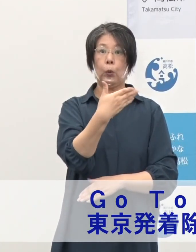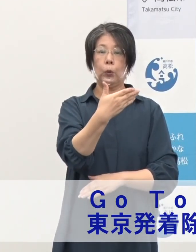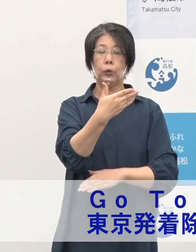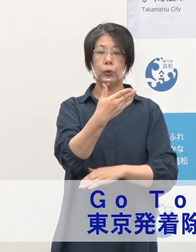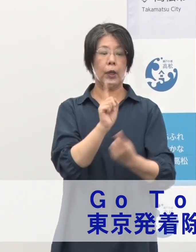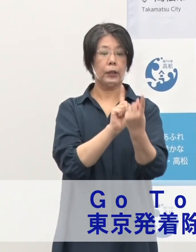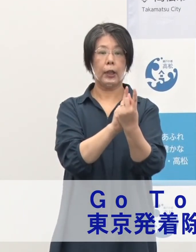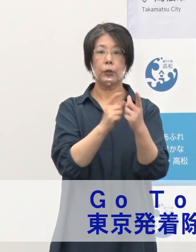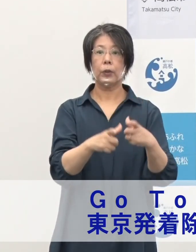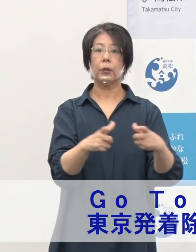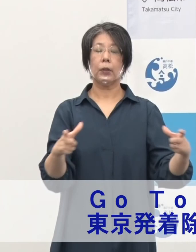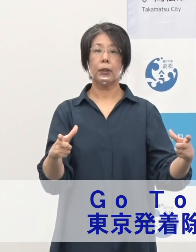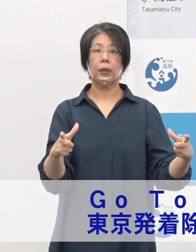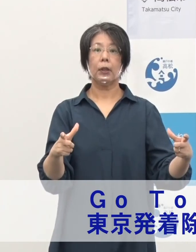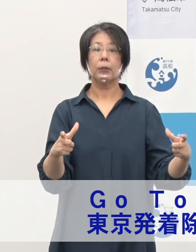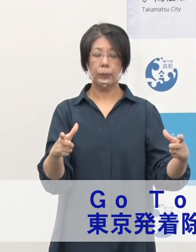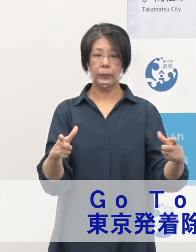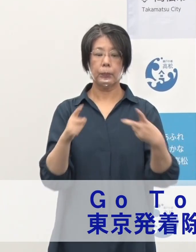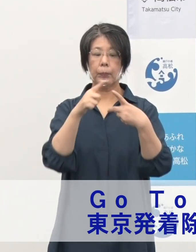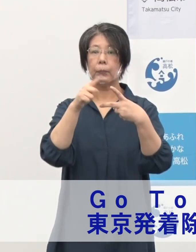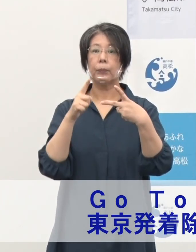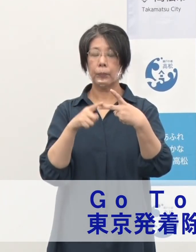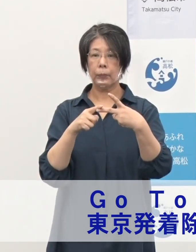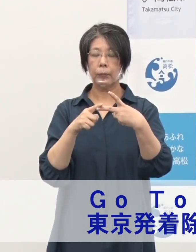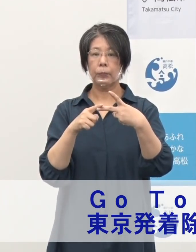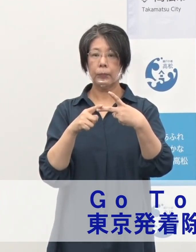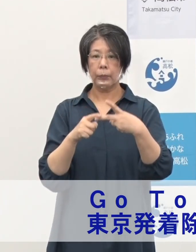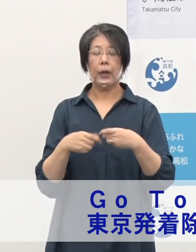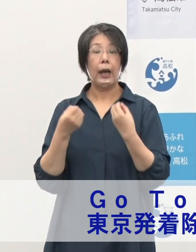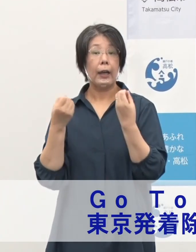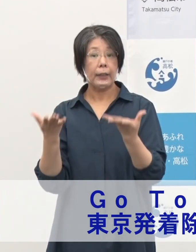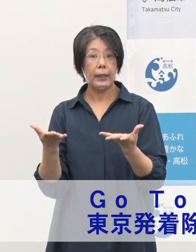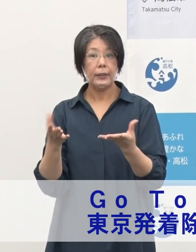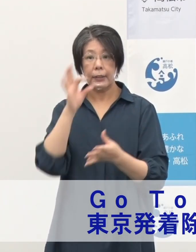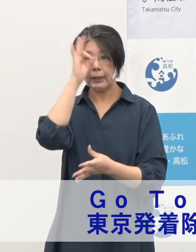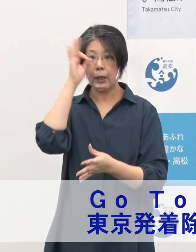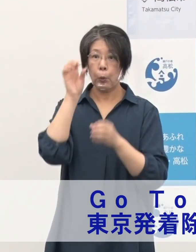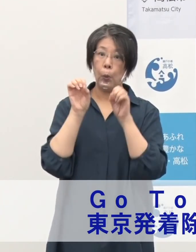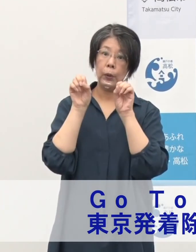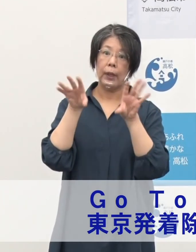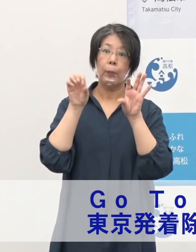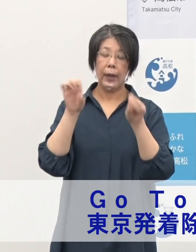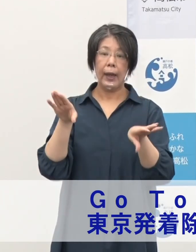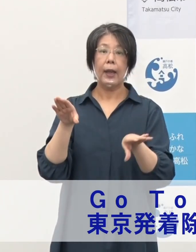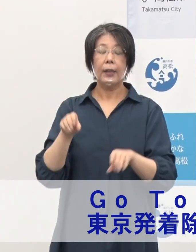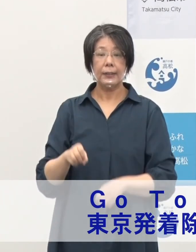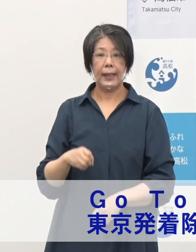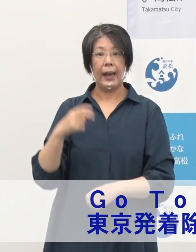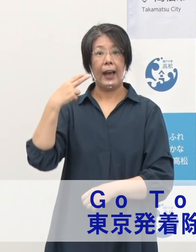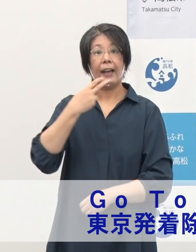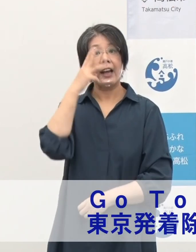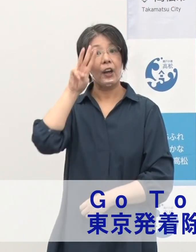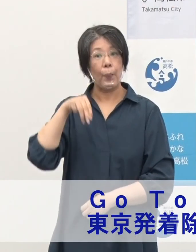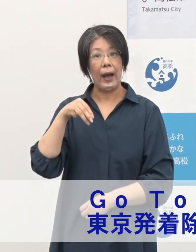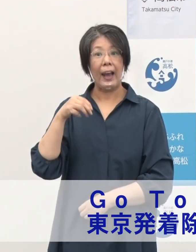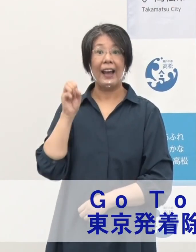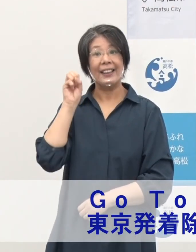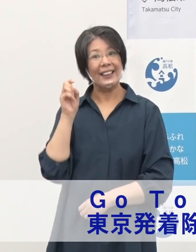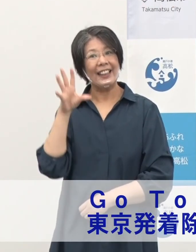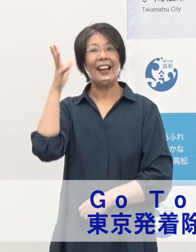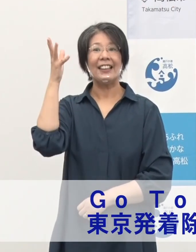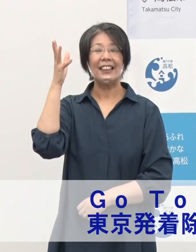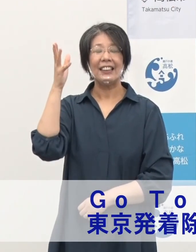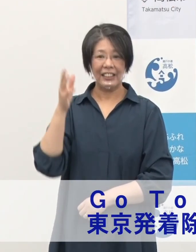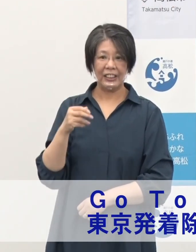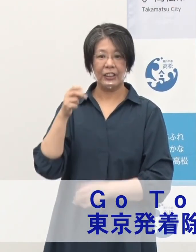しまあ中がそれから県の新たな観光キャンペーンさあかが切られたりなども始まるという